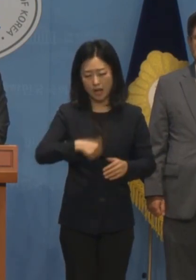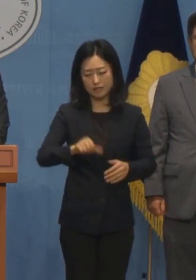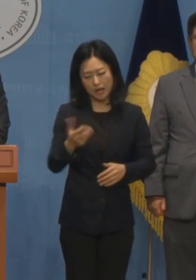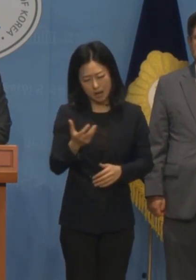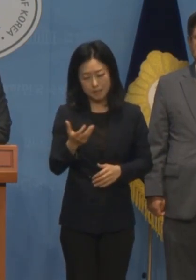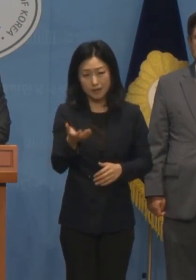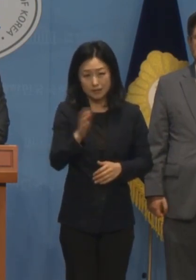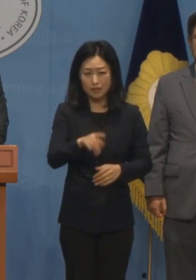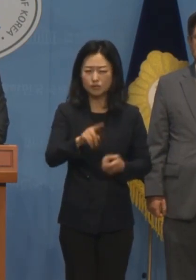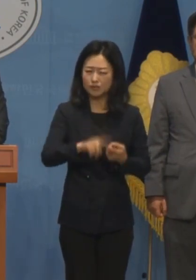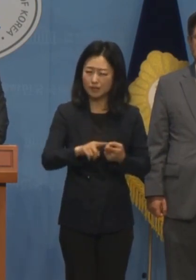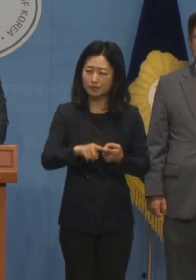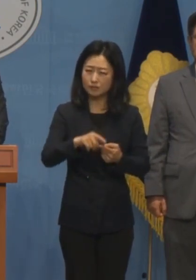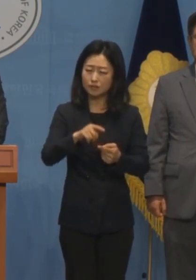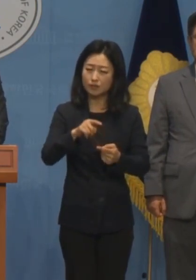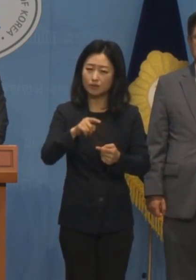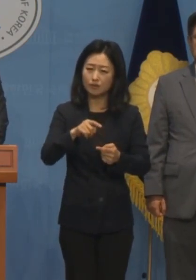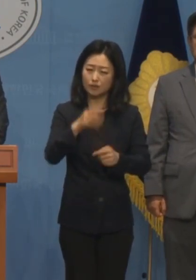야당의